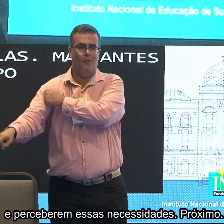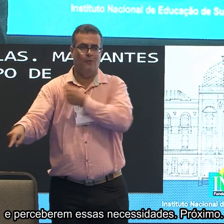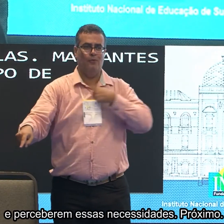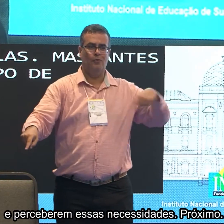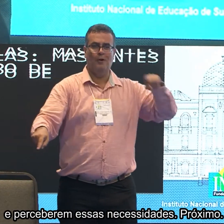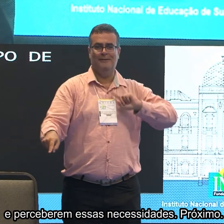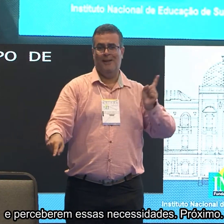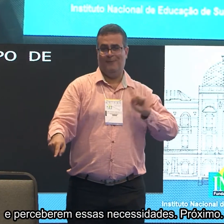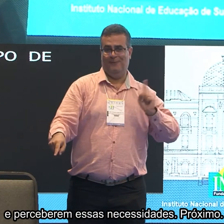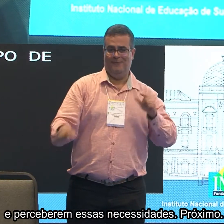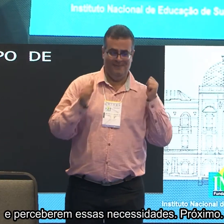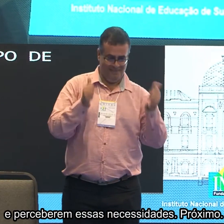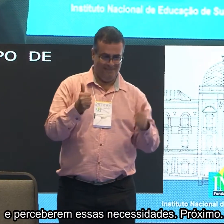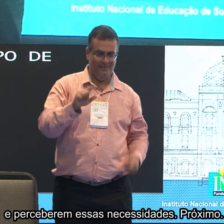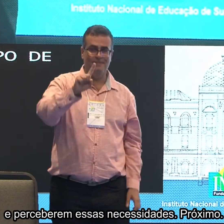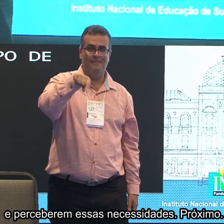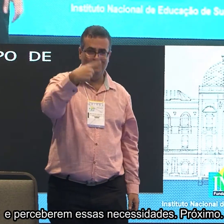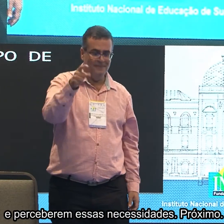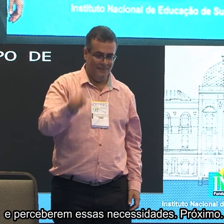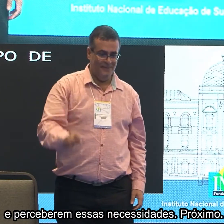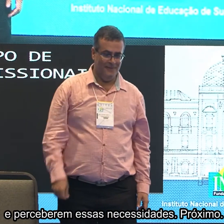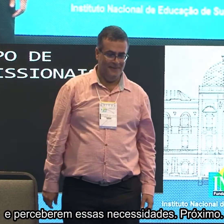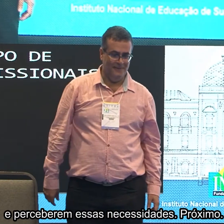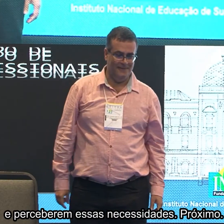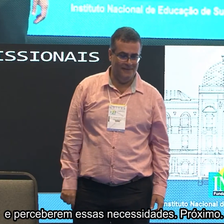perceberem essas necessidades. Próximo.